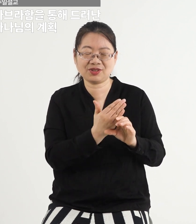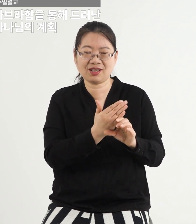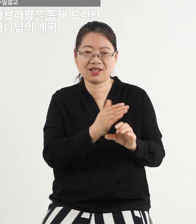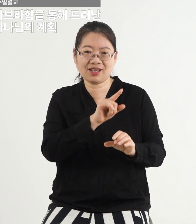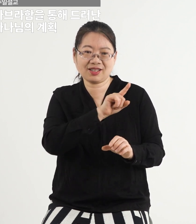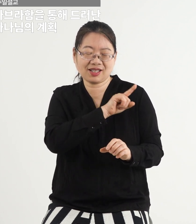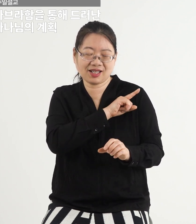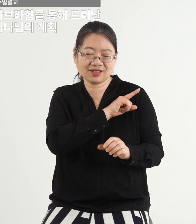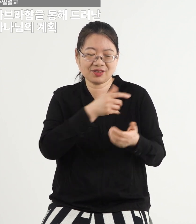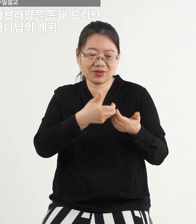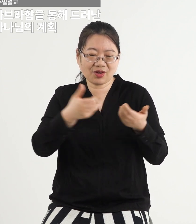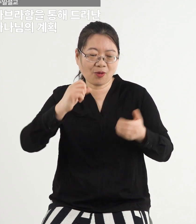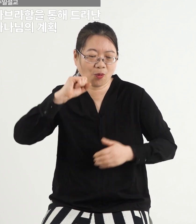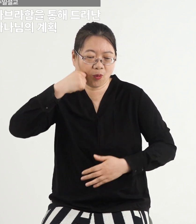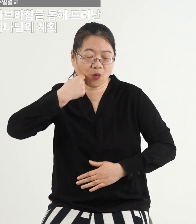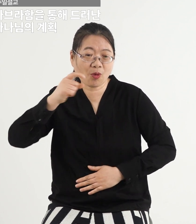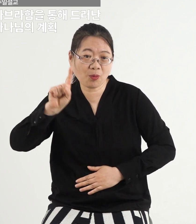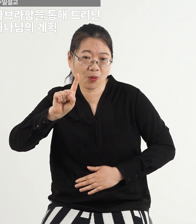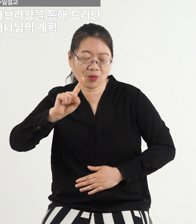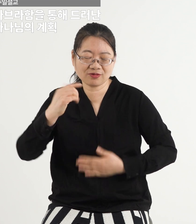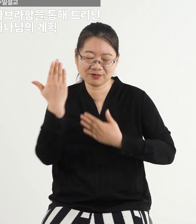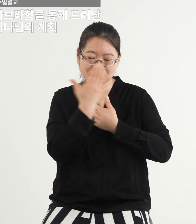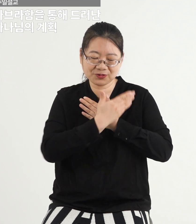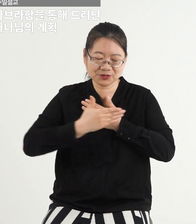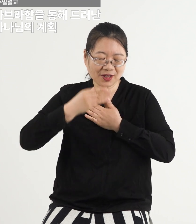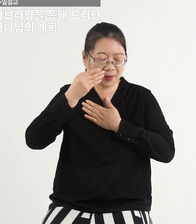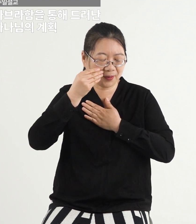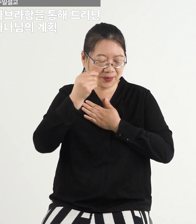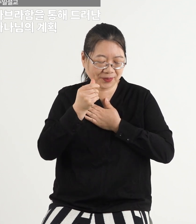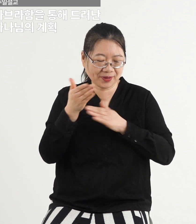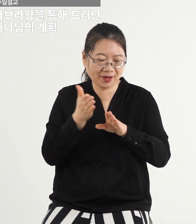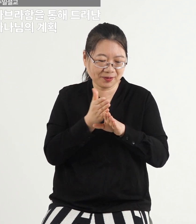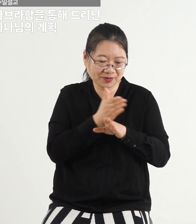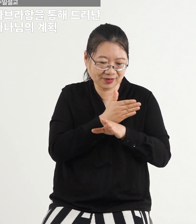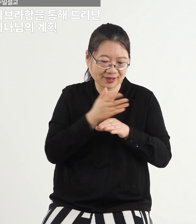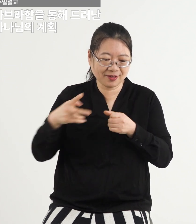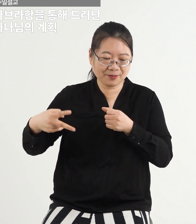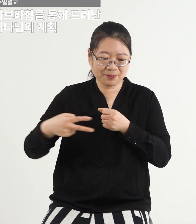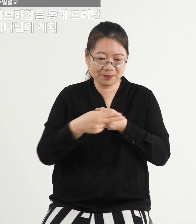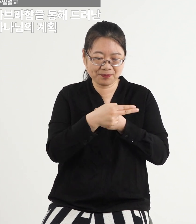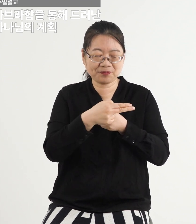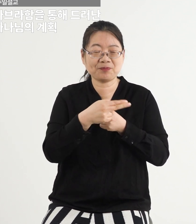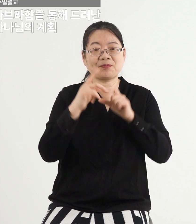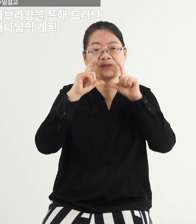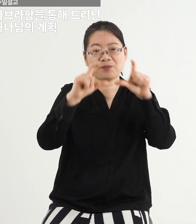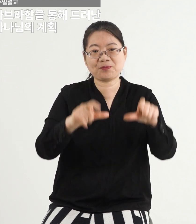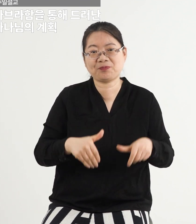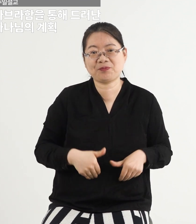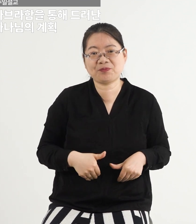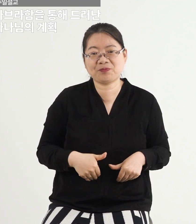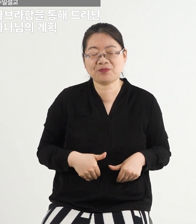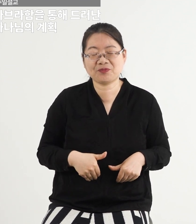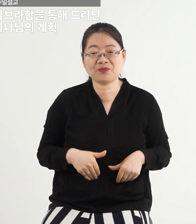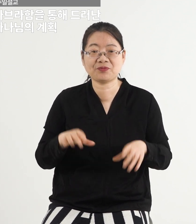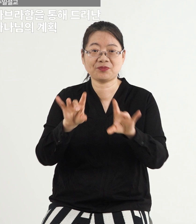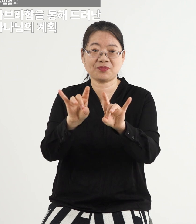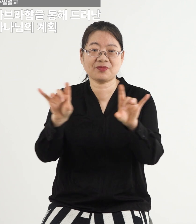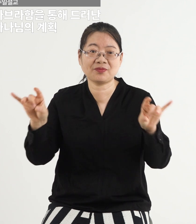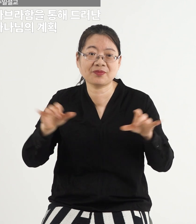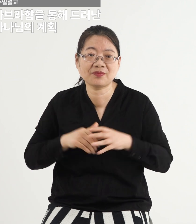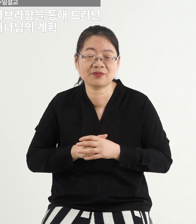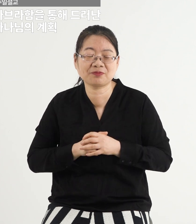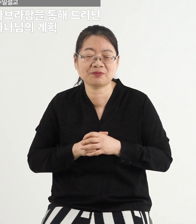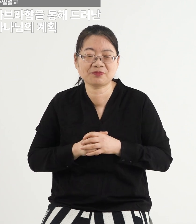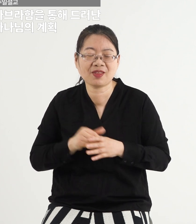육신의 익숙함이에요. 이것들로부터 결별을 선언해야 돼요. 아마 각자가